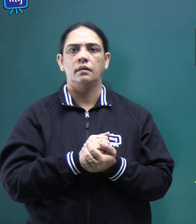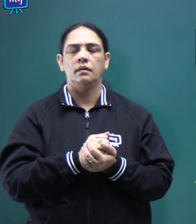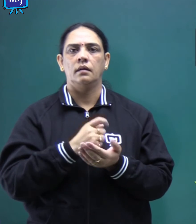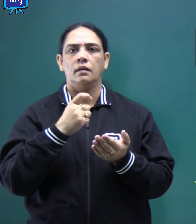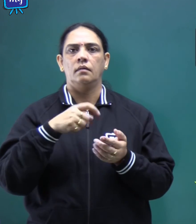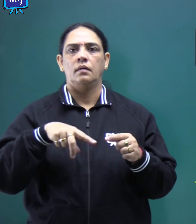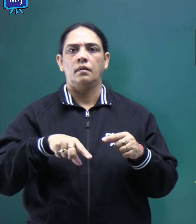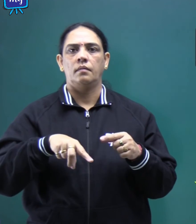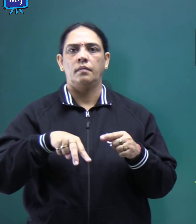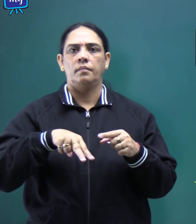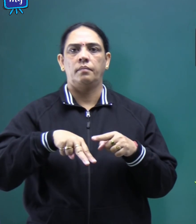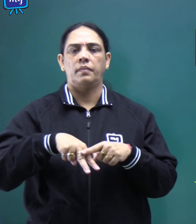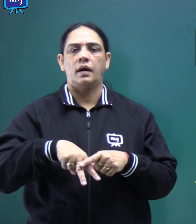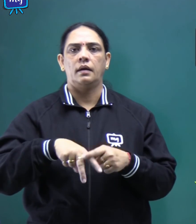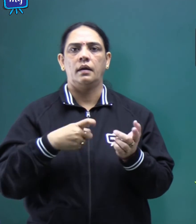पाई आर क्यूब।